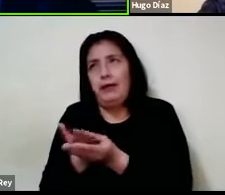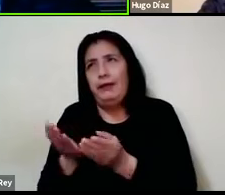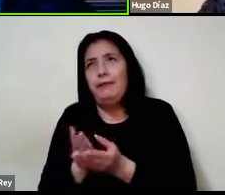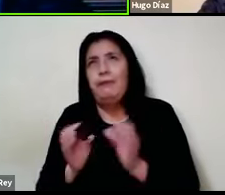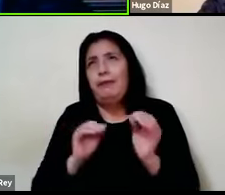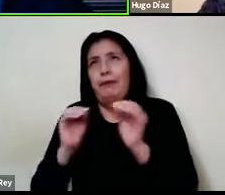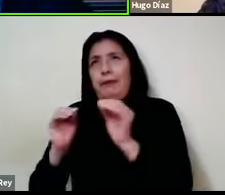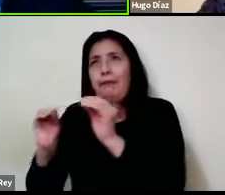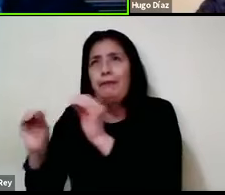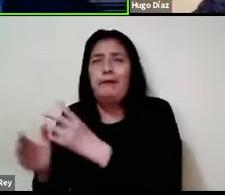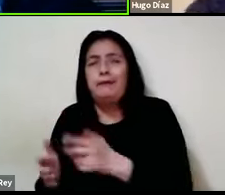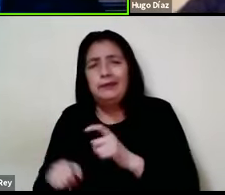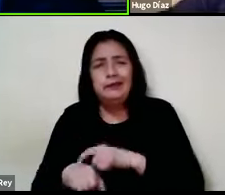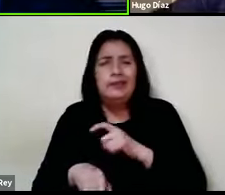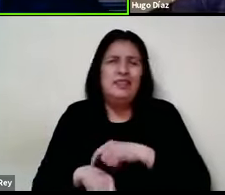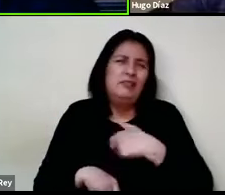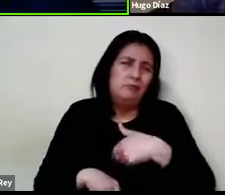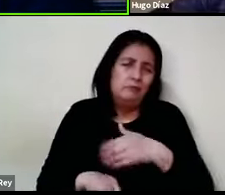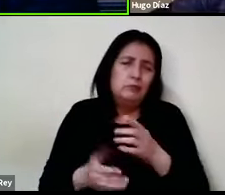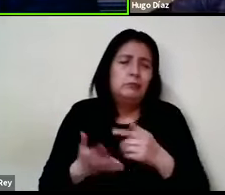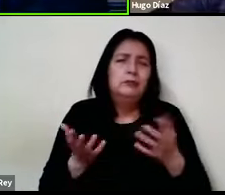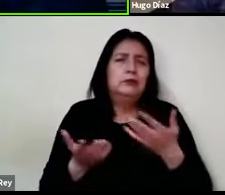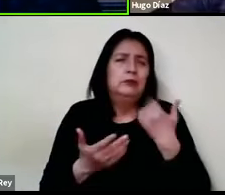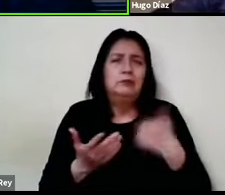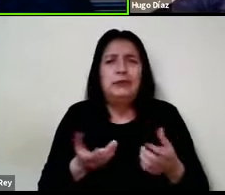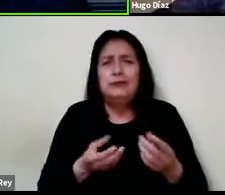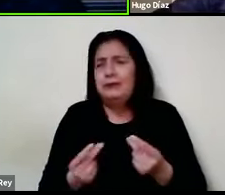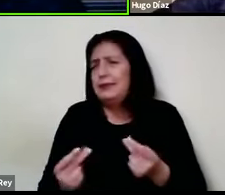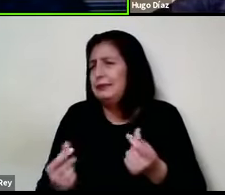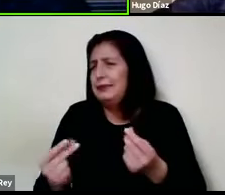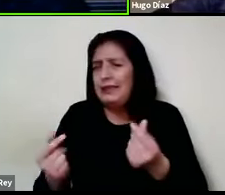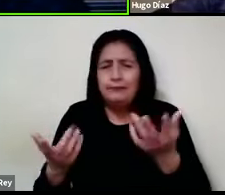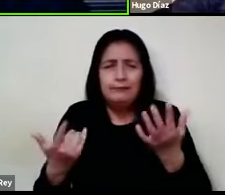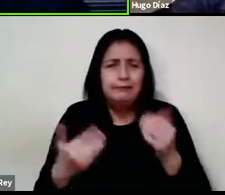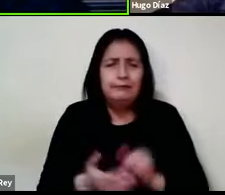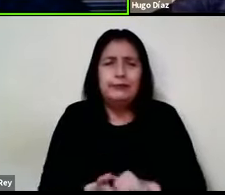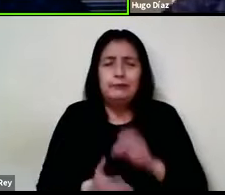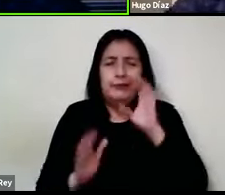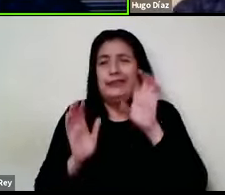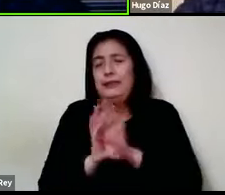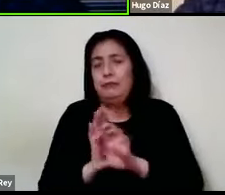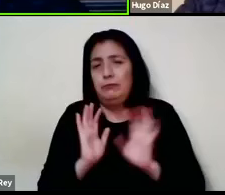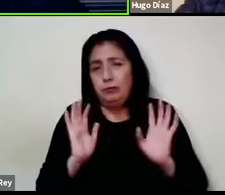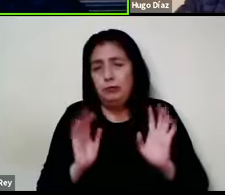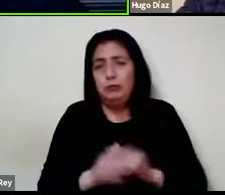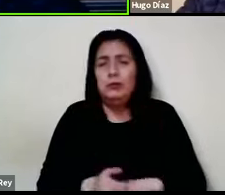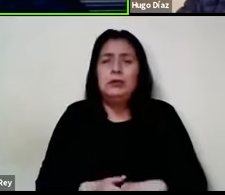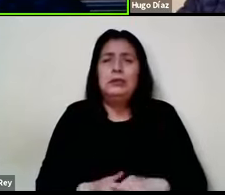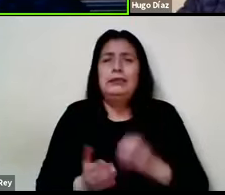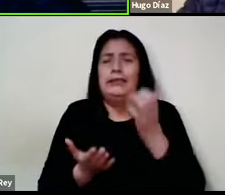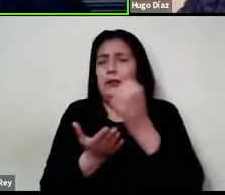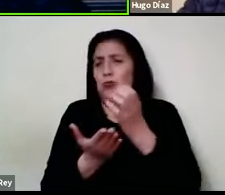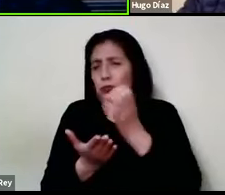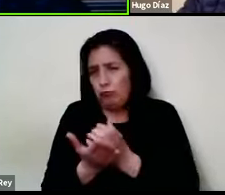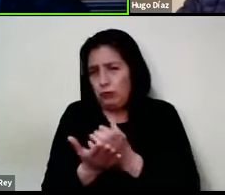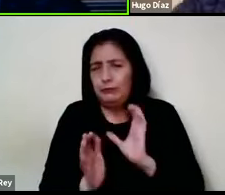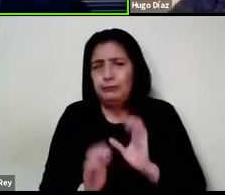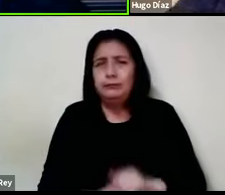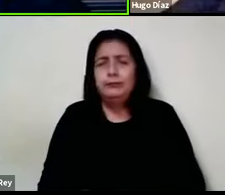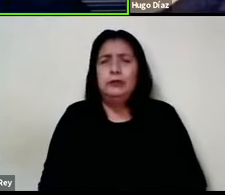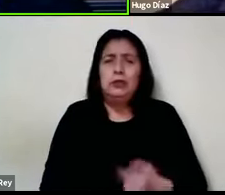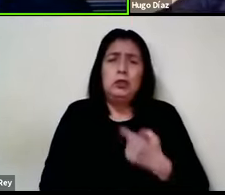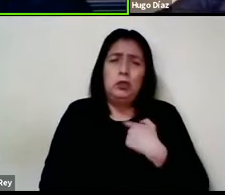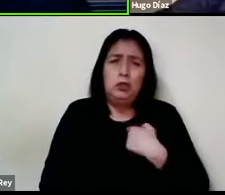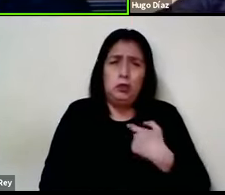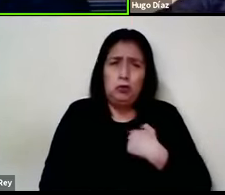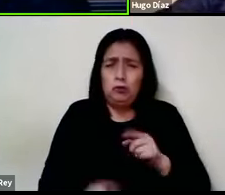tal vez eso debemos superar, hacer una gestión un poquito más dinámica. Por ejemplo, en el caso de lo curricular, yo les